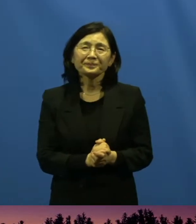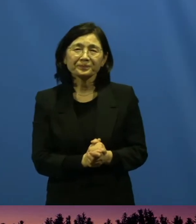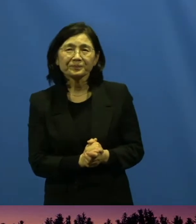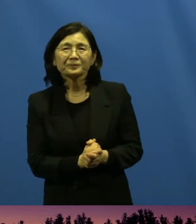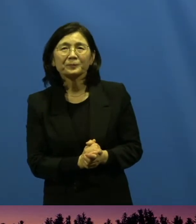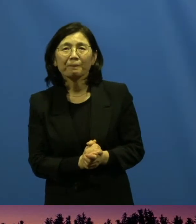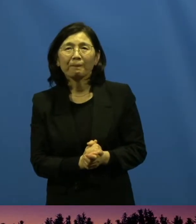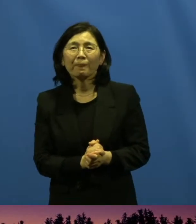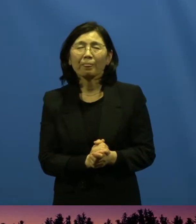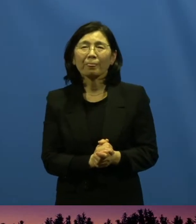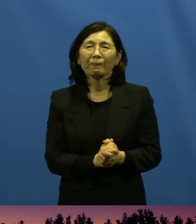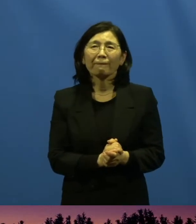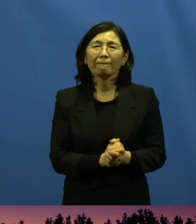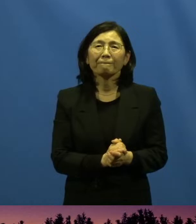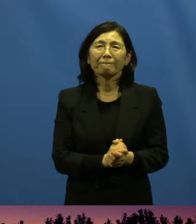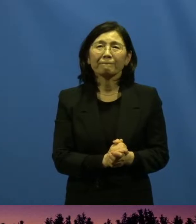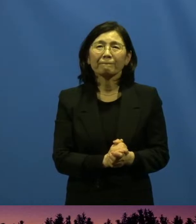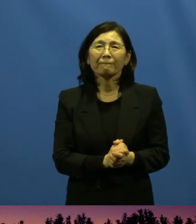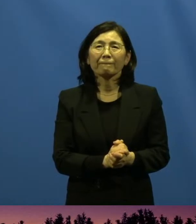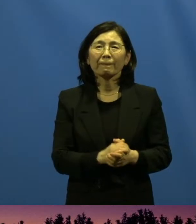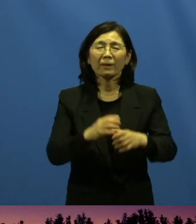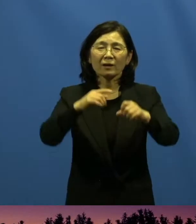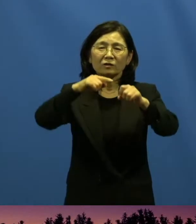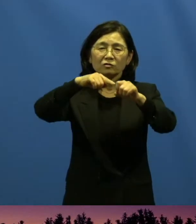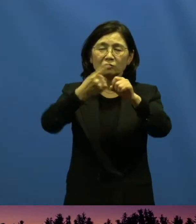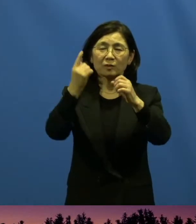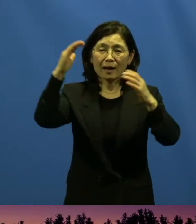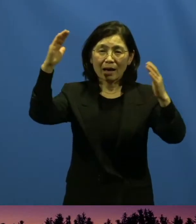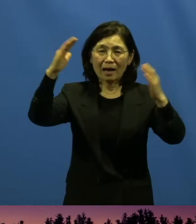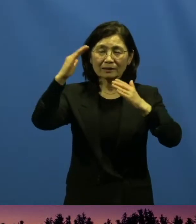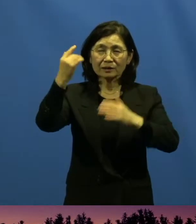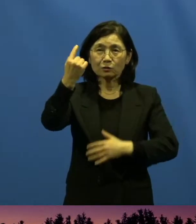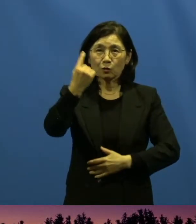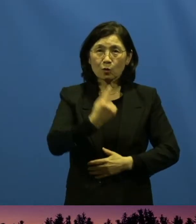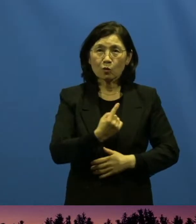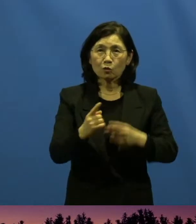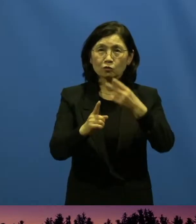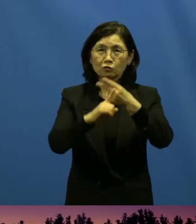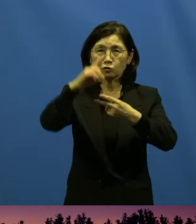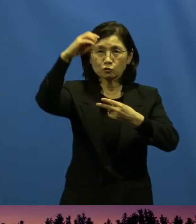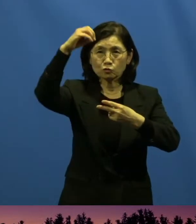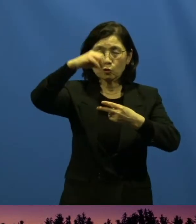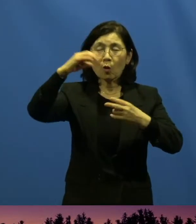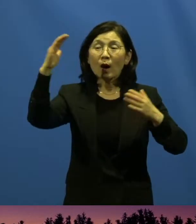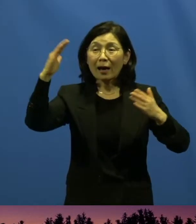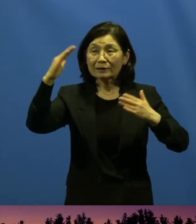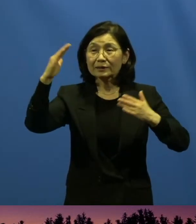자, 오늘 우리가 이 소년부도 오고 중고등부가 있습니다. 저쪽으로 우리